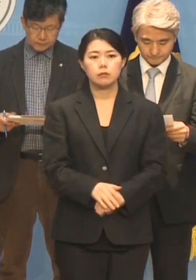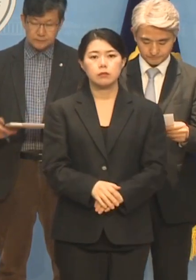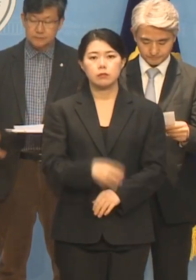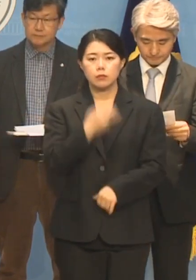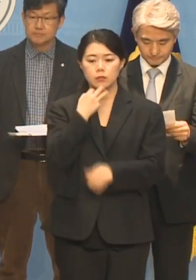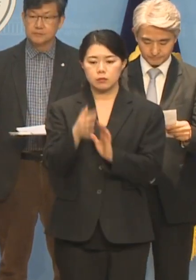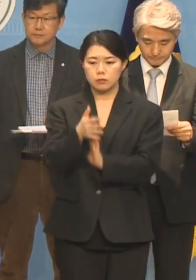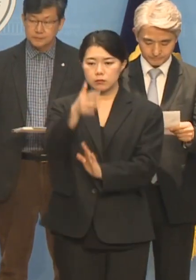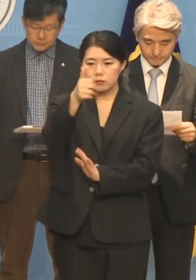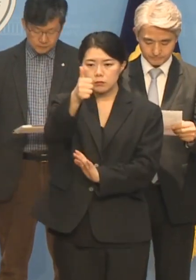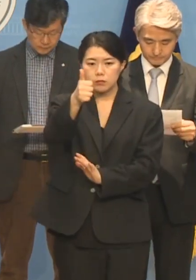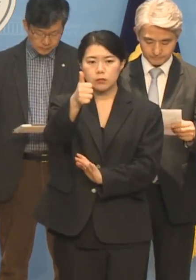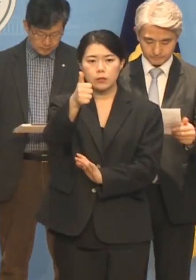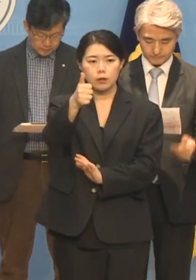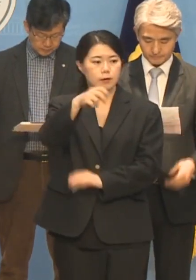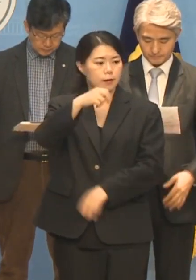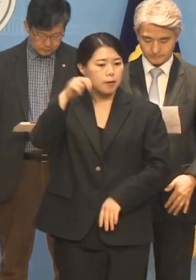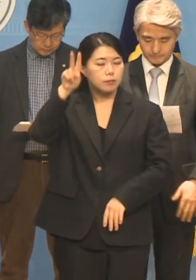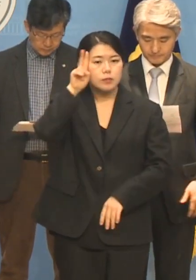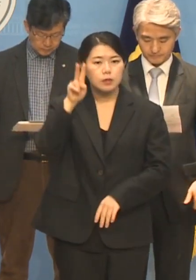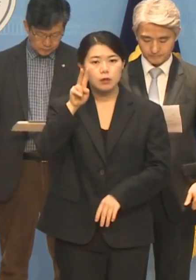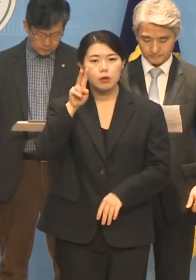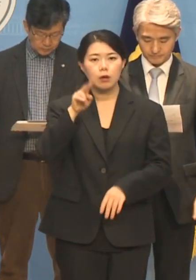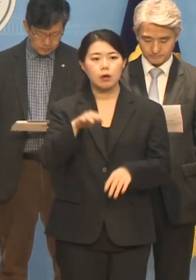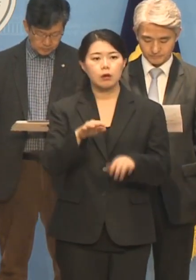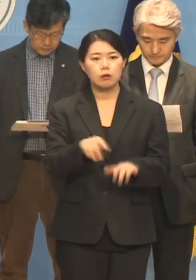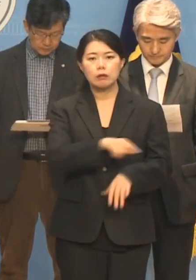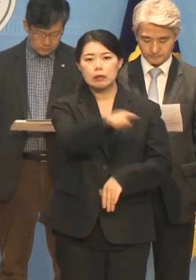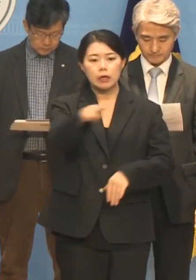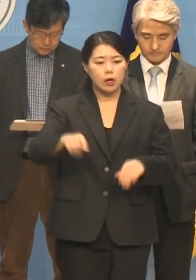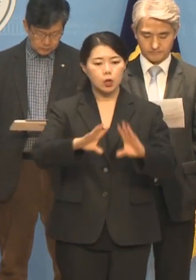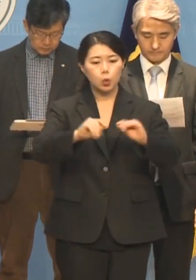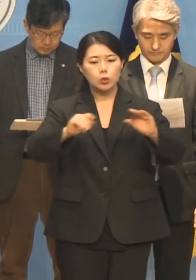오세훈 시장이 던진 잠실 삼성대치 청담